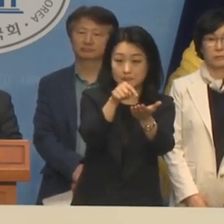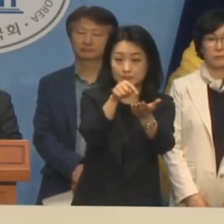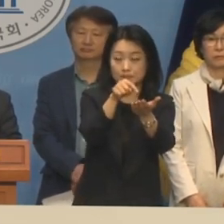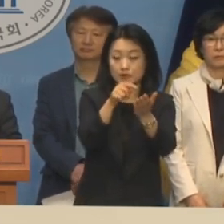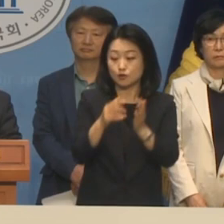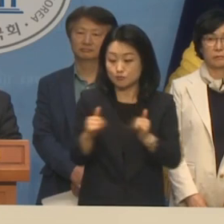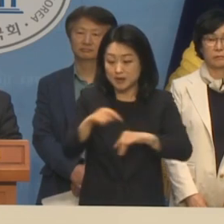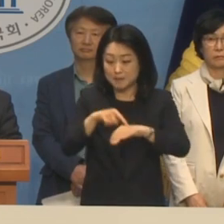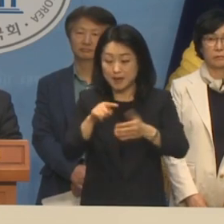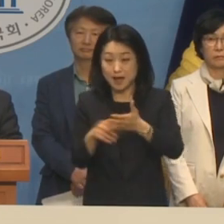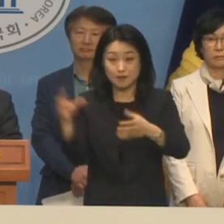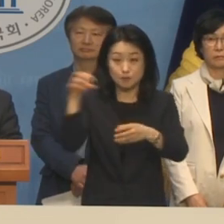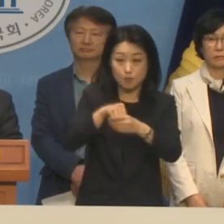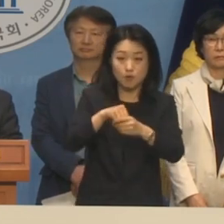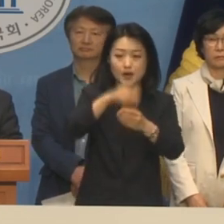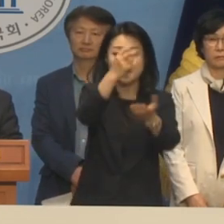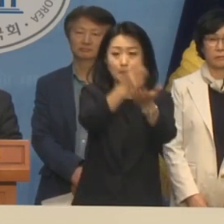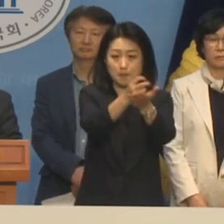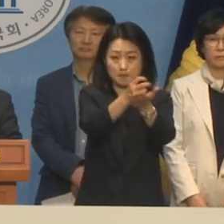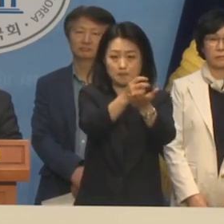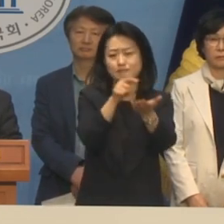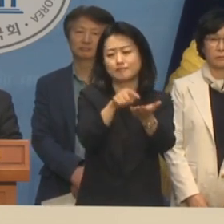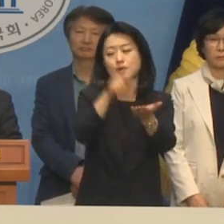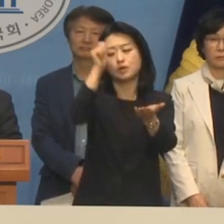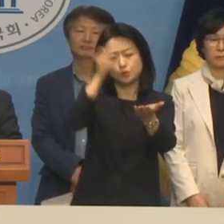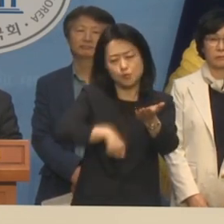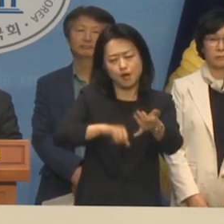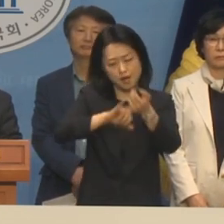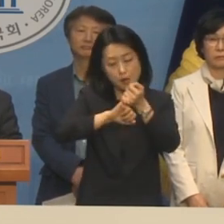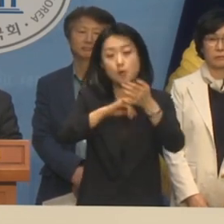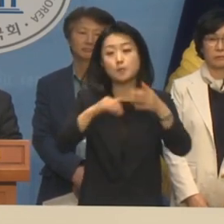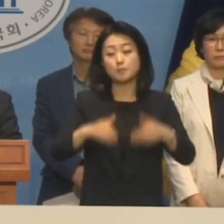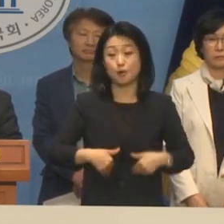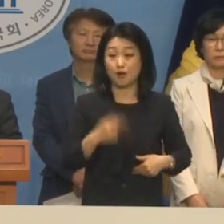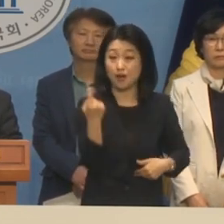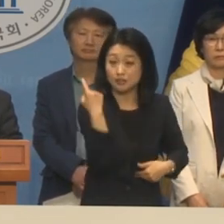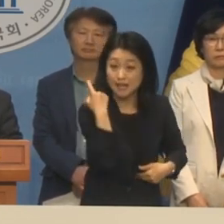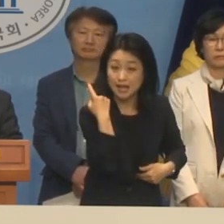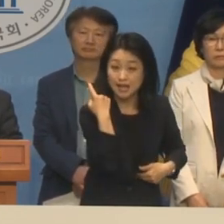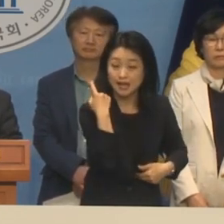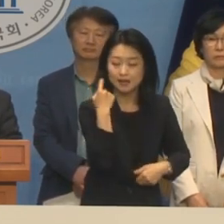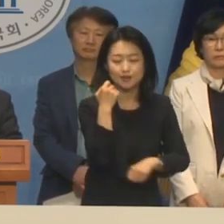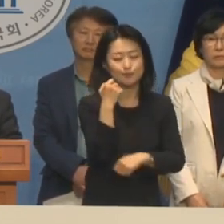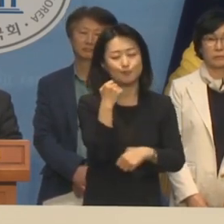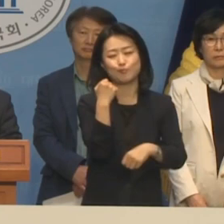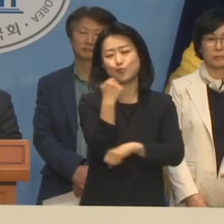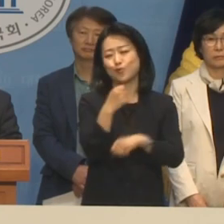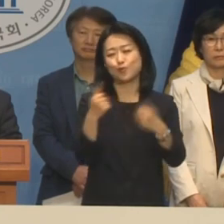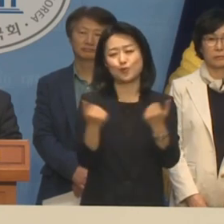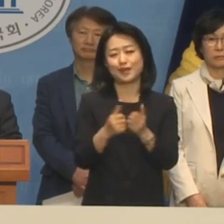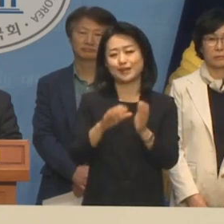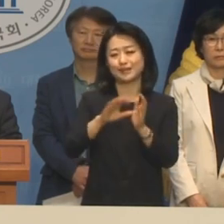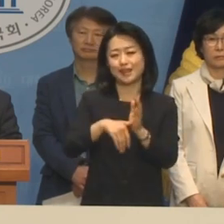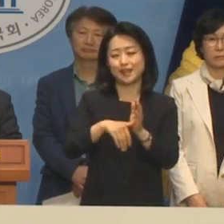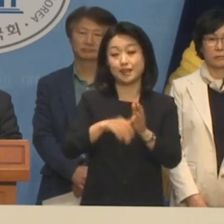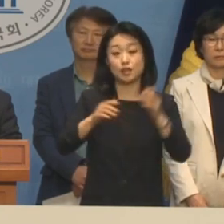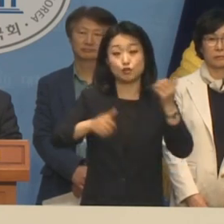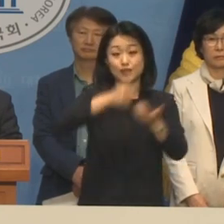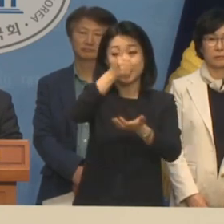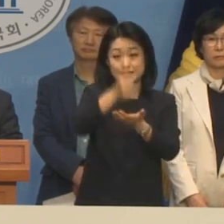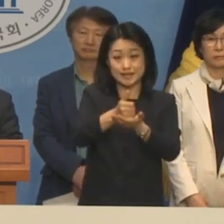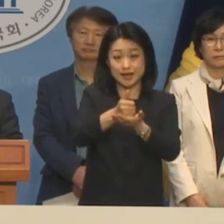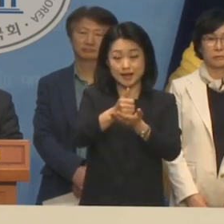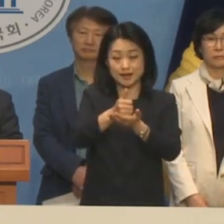한다면은 당연히 통과되었어야 할 가맹사업법은 어제 본회의장에서 김진표 국회의장이